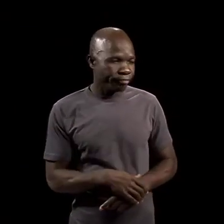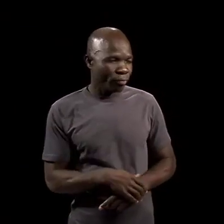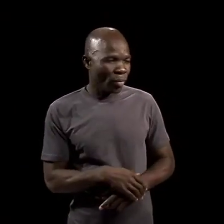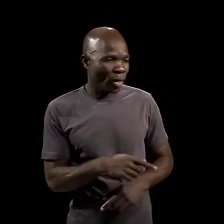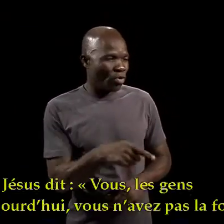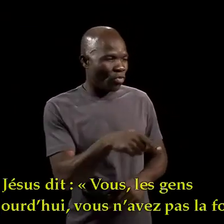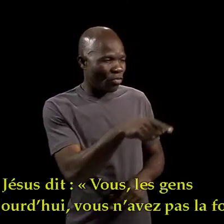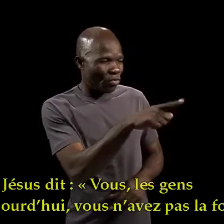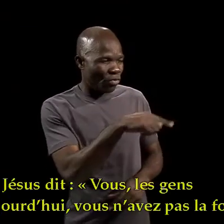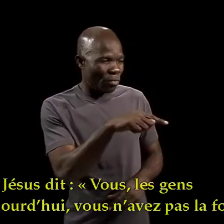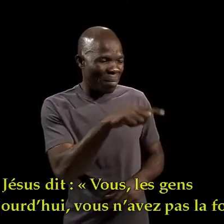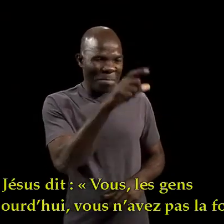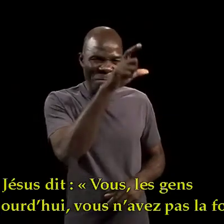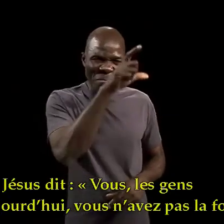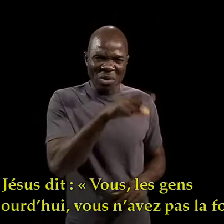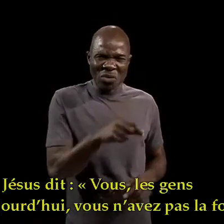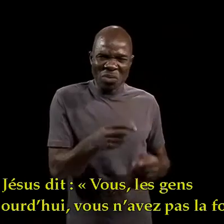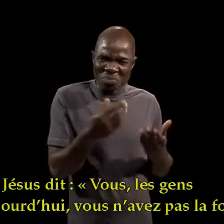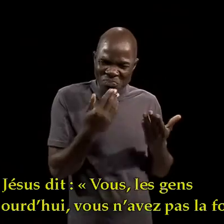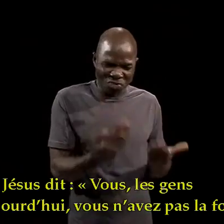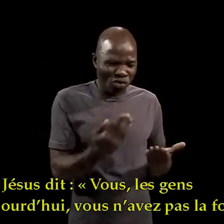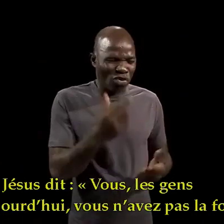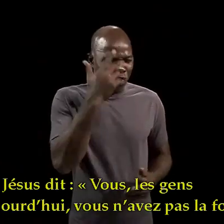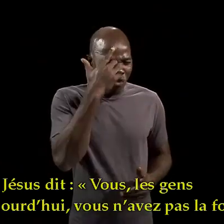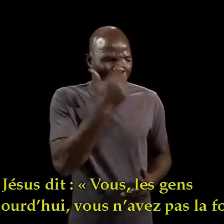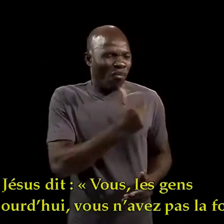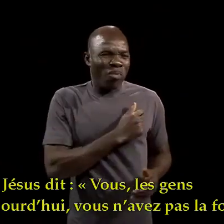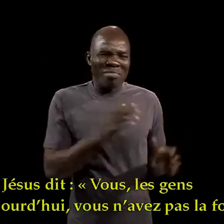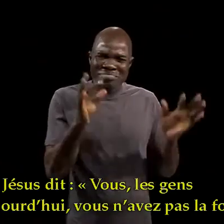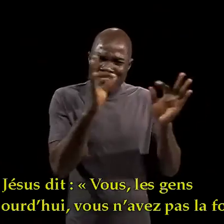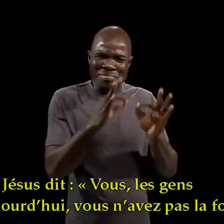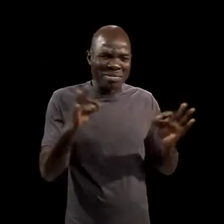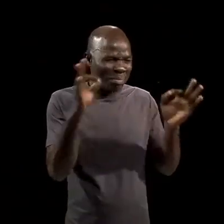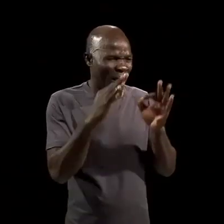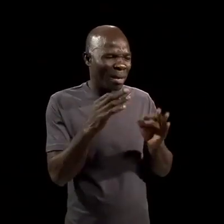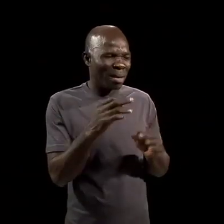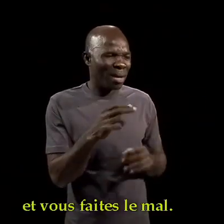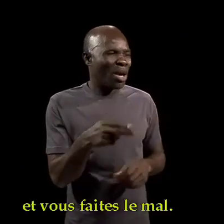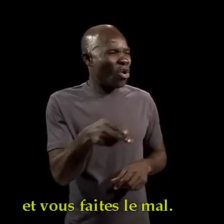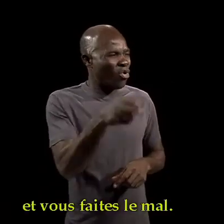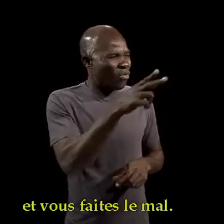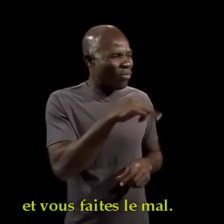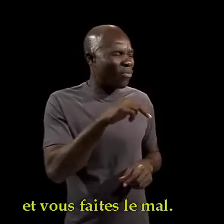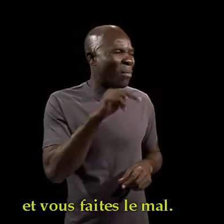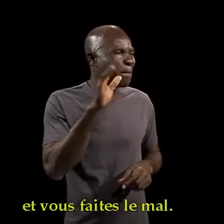Jésus dit: Vous, les gens d'aujourd'hui, vous n'avez pas la foi, et vous faites le mal.